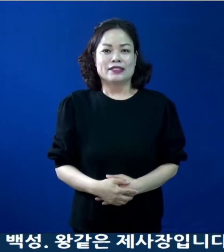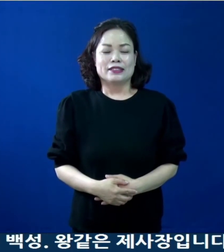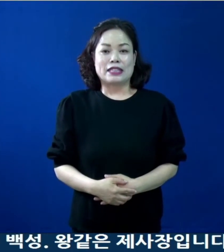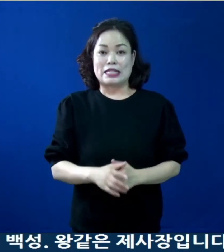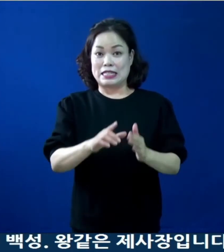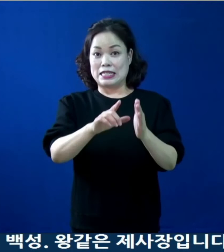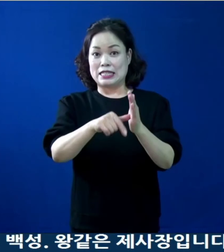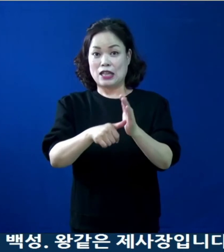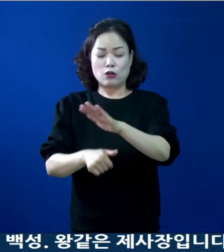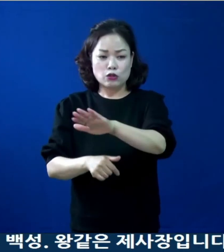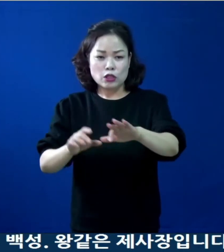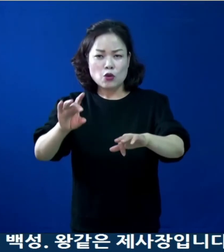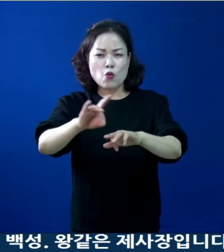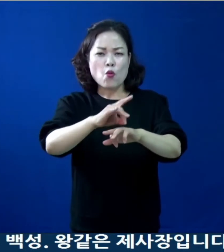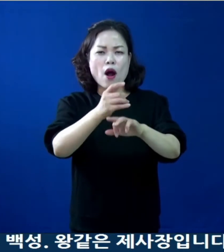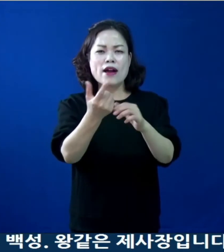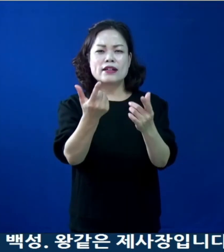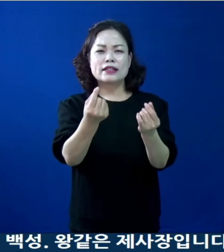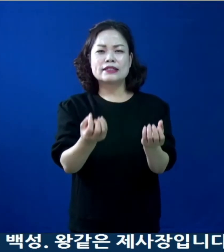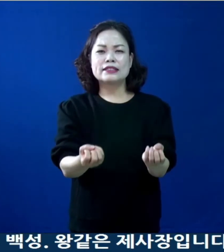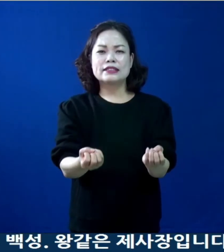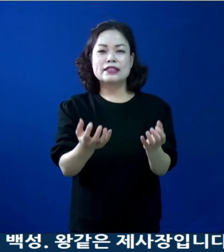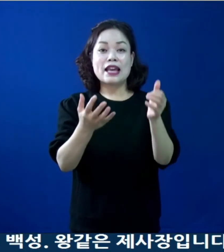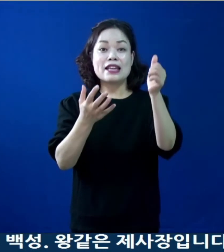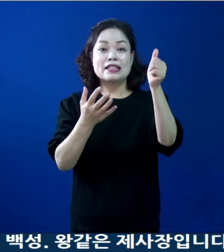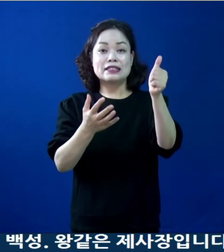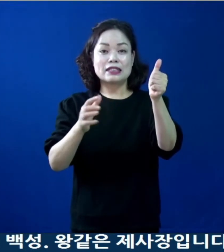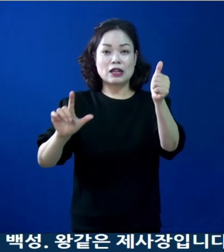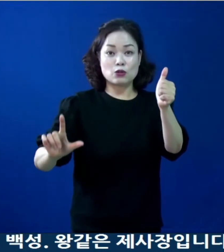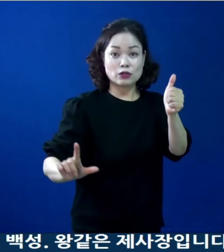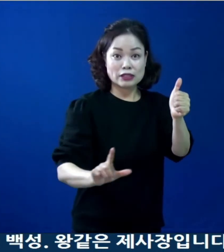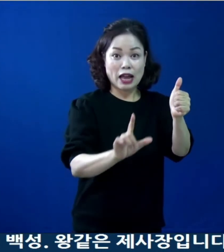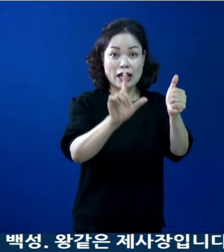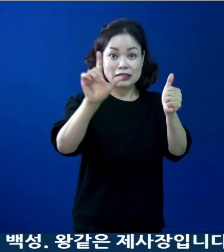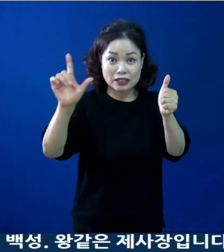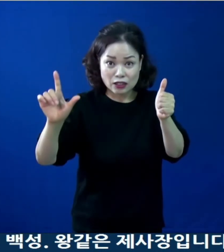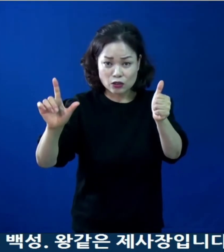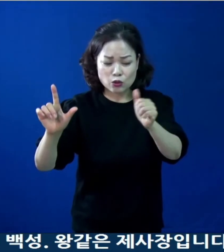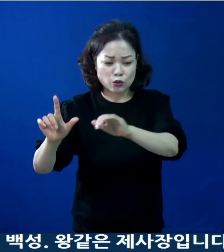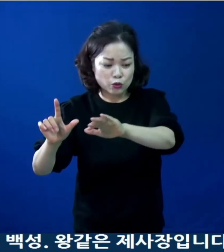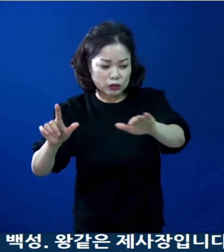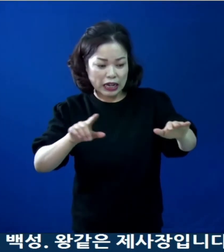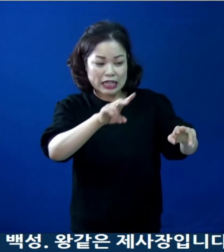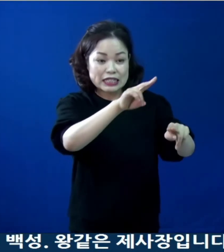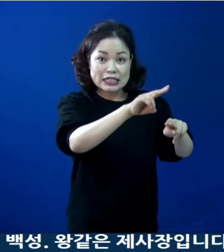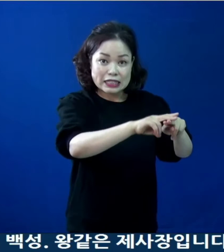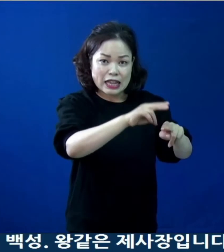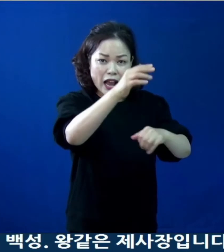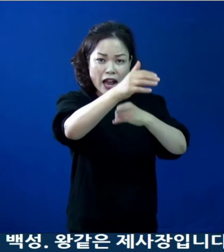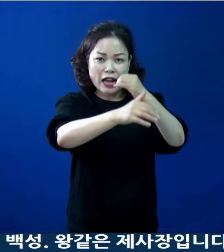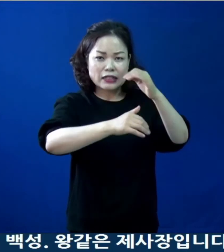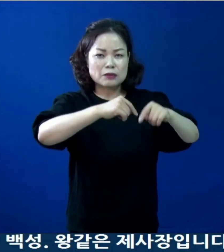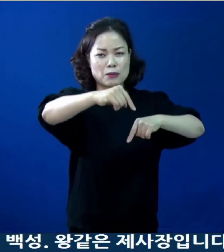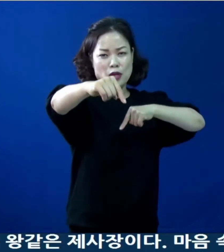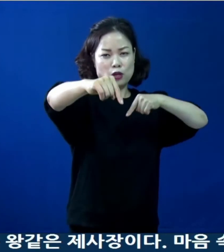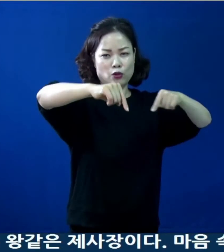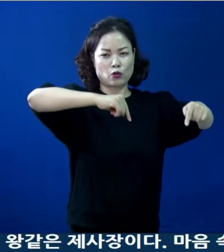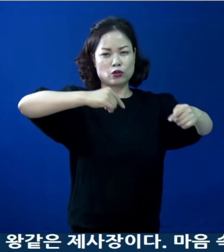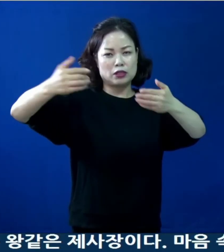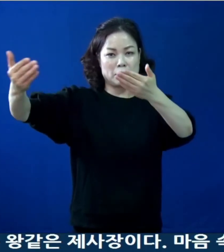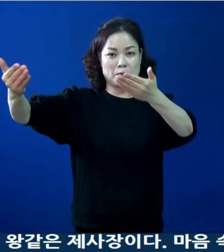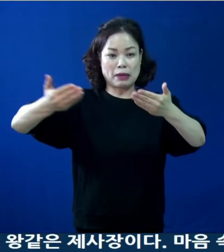이 시대를 우리가 왕 같은 제사장으로 산다는 것은 우리가 있는 자리가 하나님의 통치를 받는 자리가